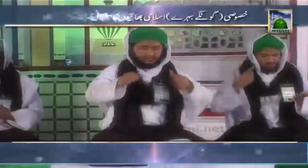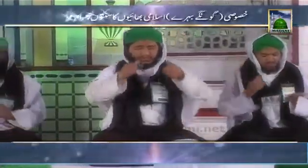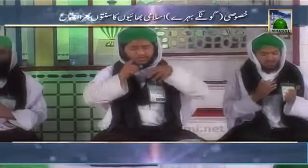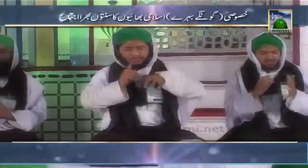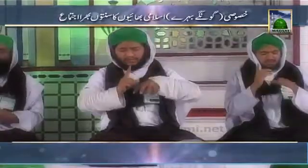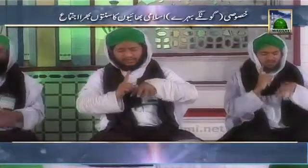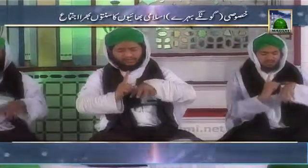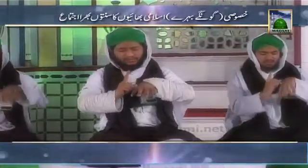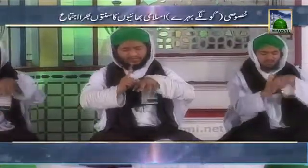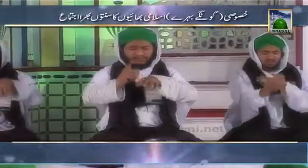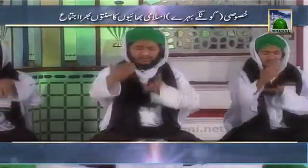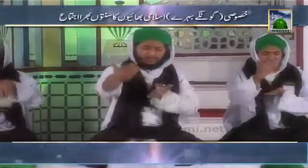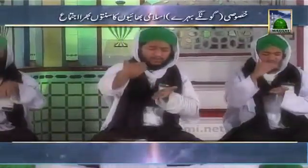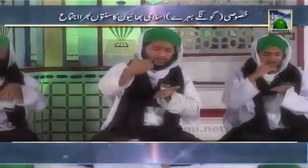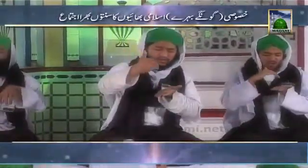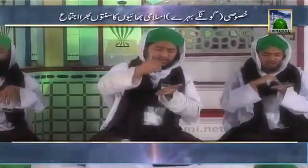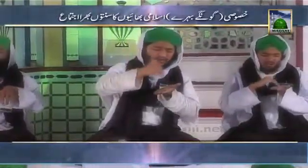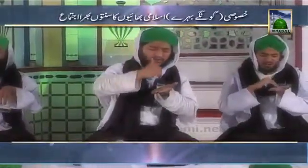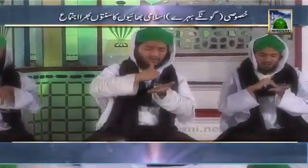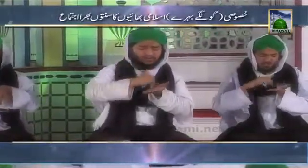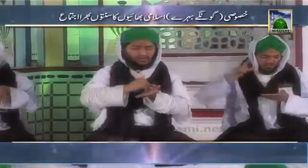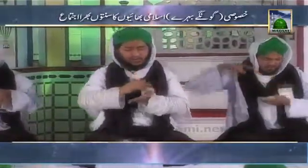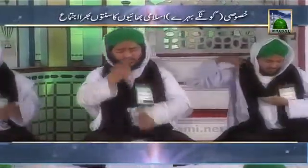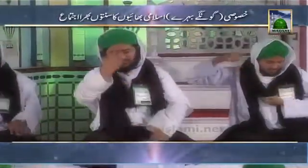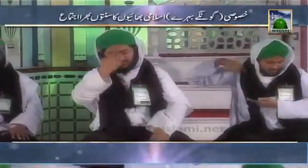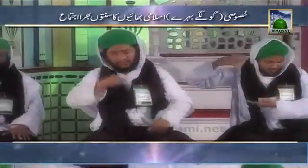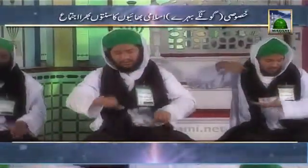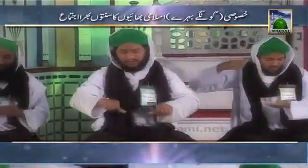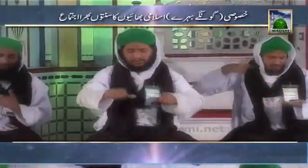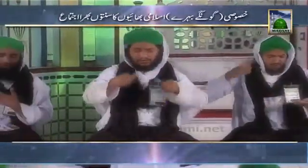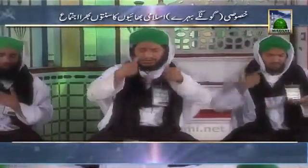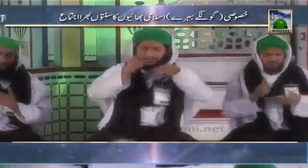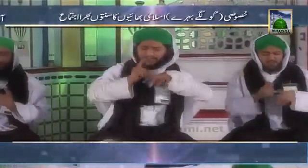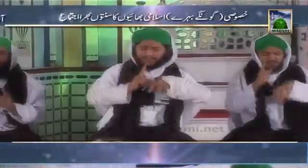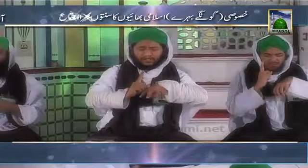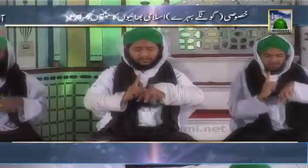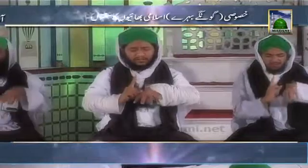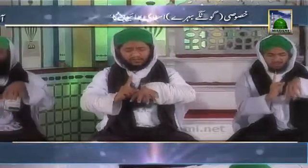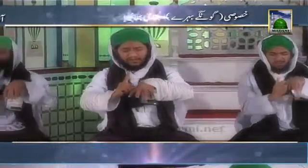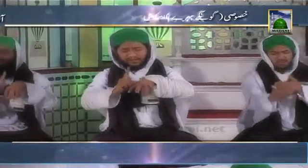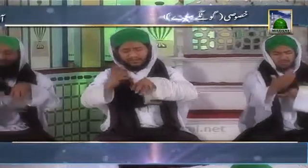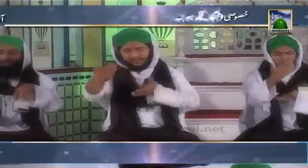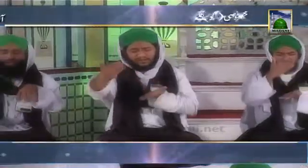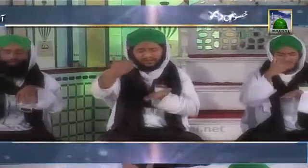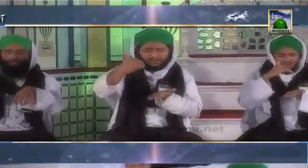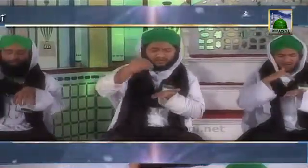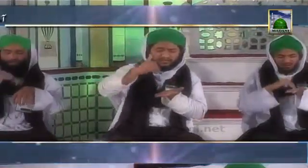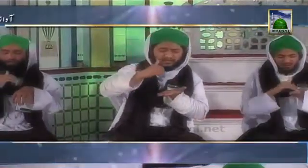بختوروں نے در پر آ کر، بختوروں نے در پر آ